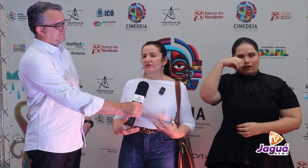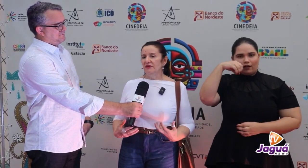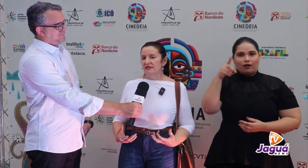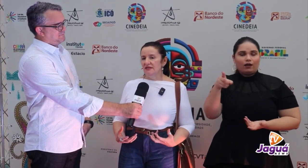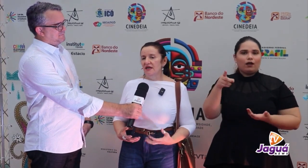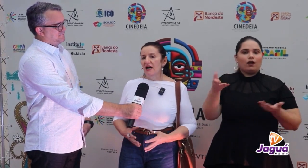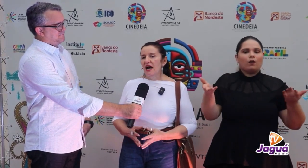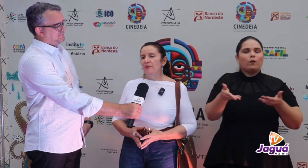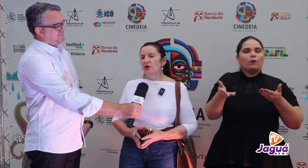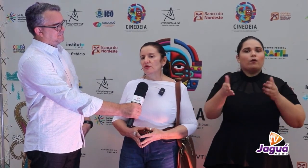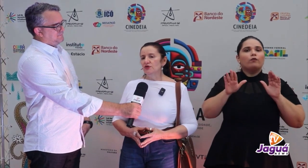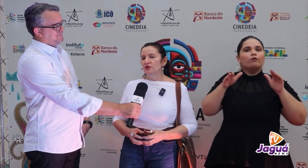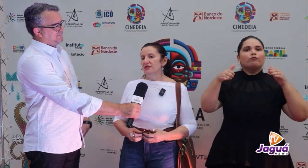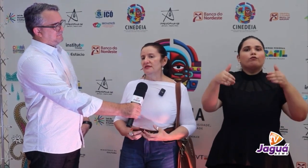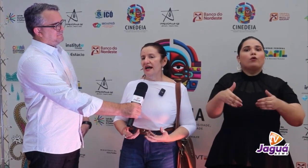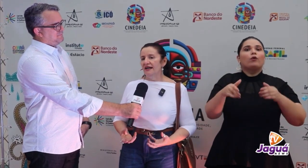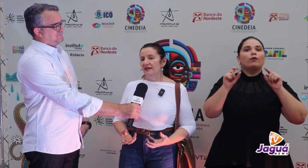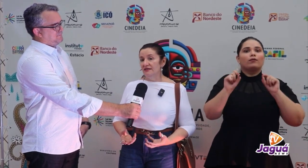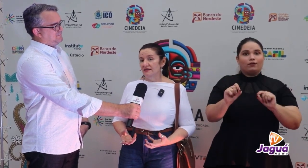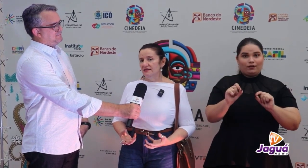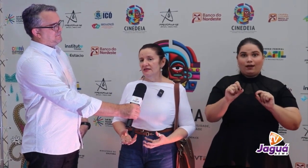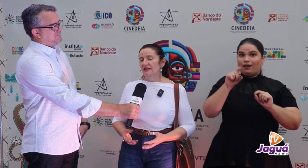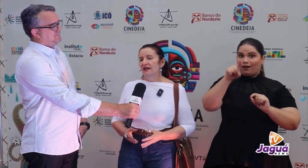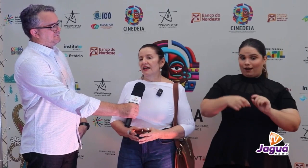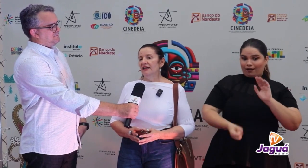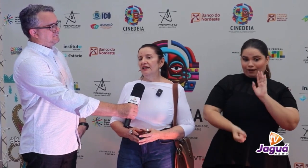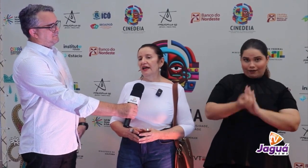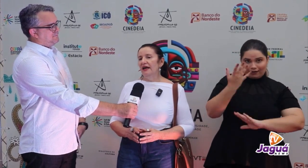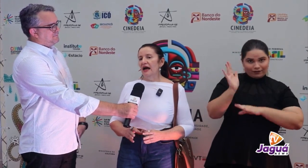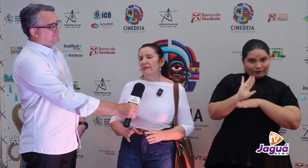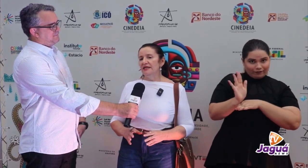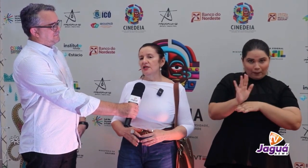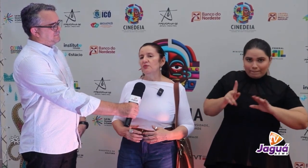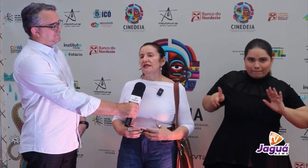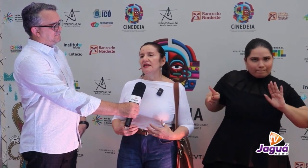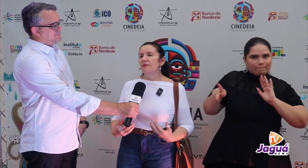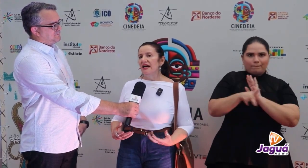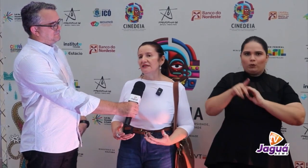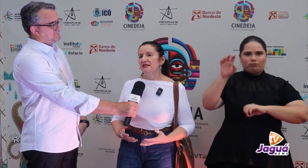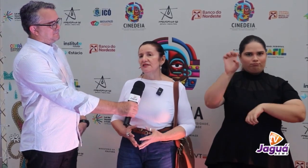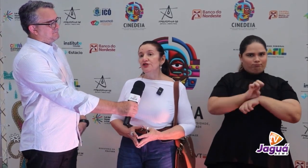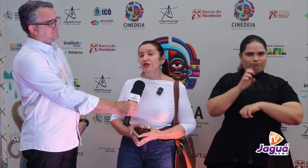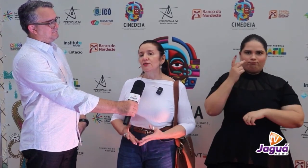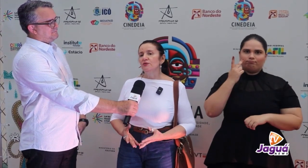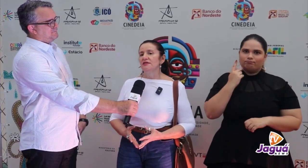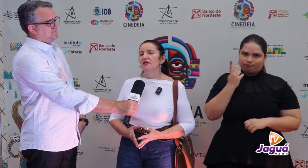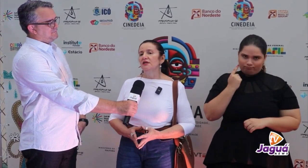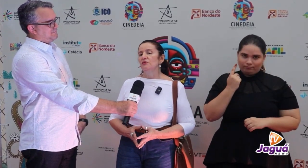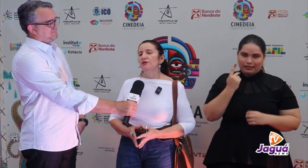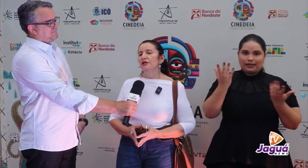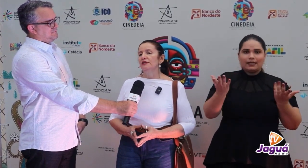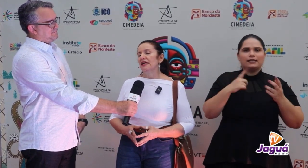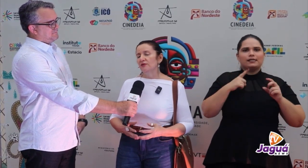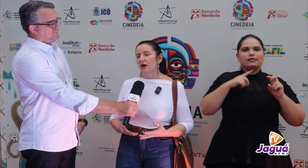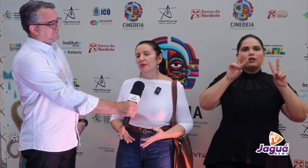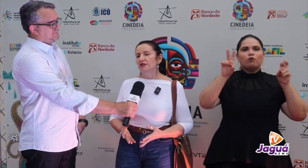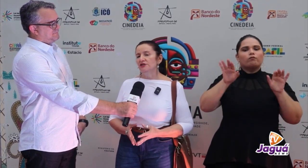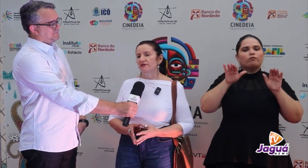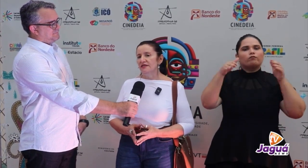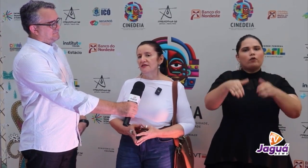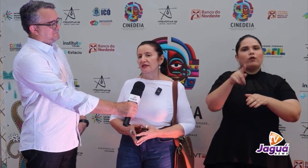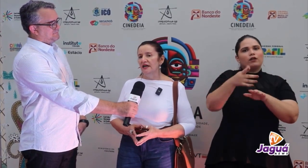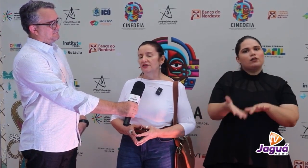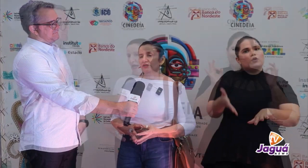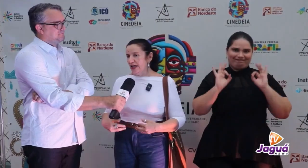dando ênfase a produções cearenses em que apresenta uma temática de inclusão e,